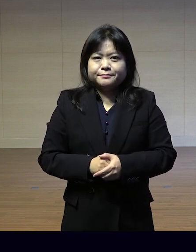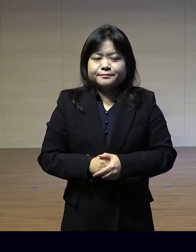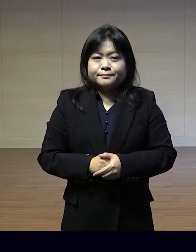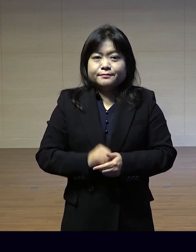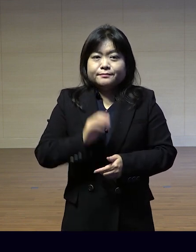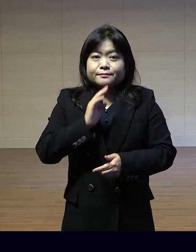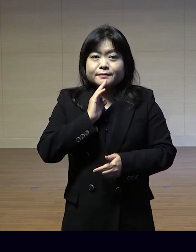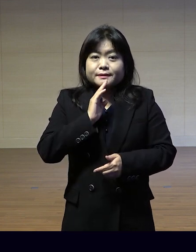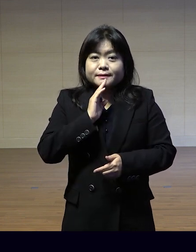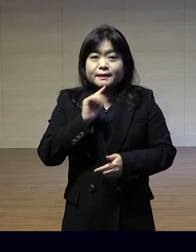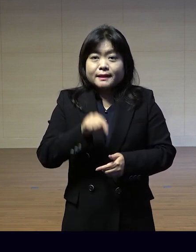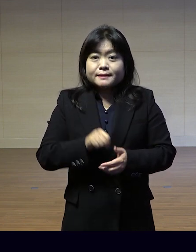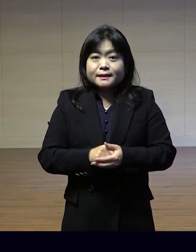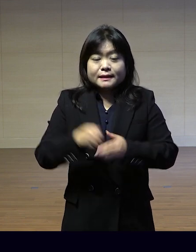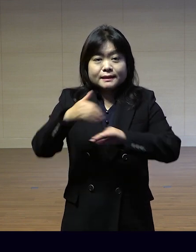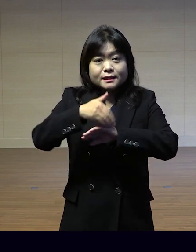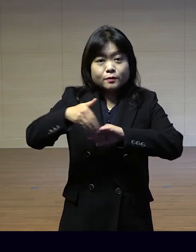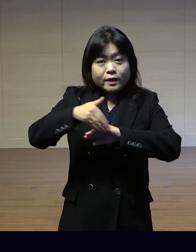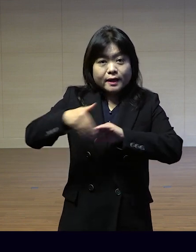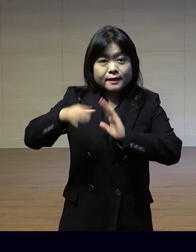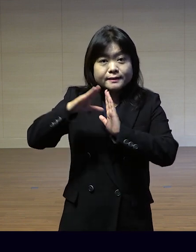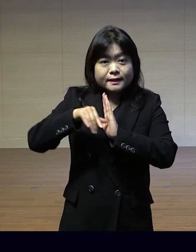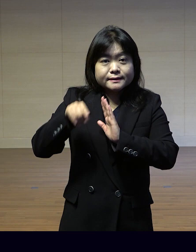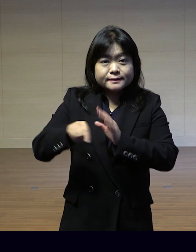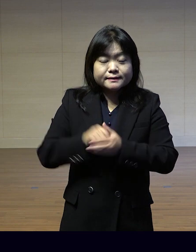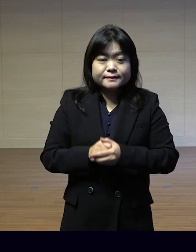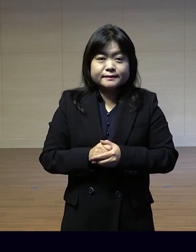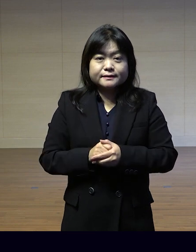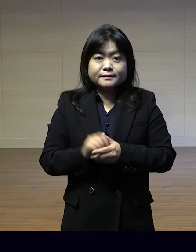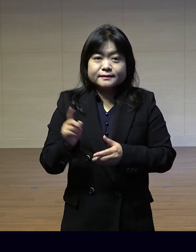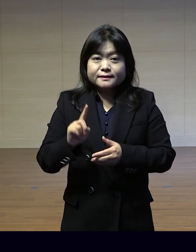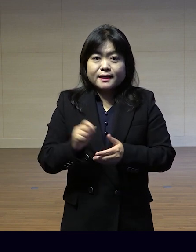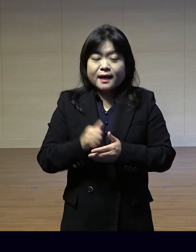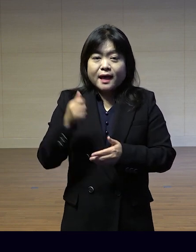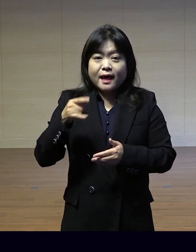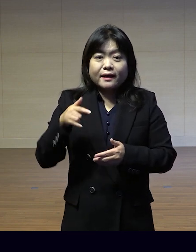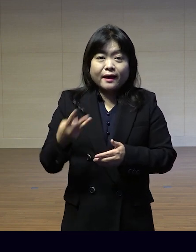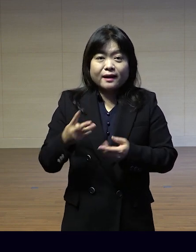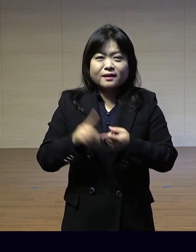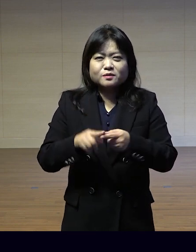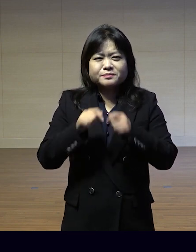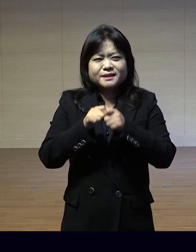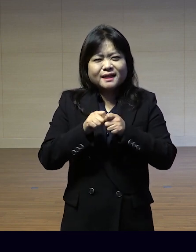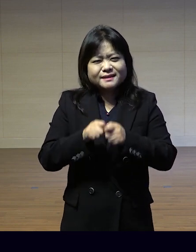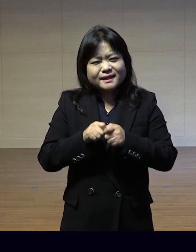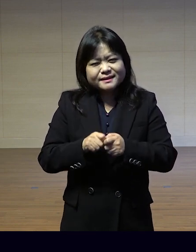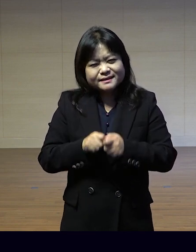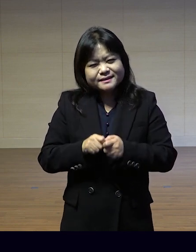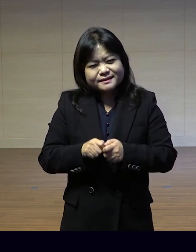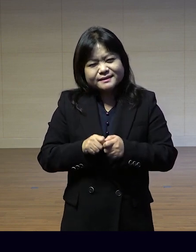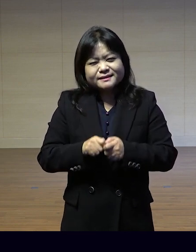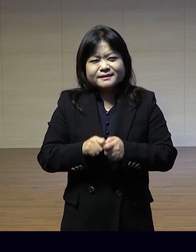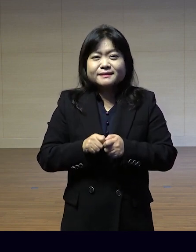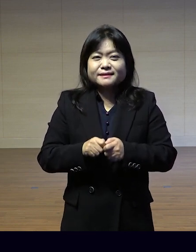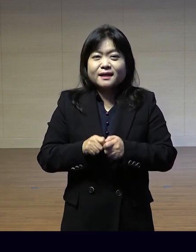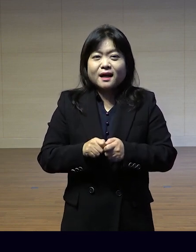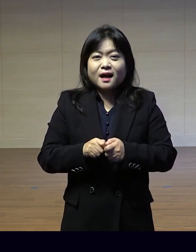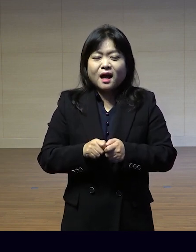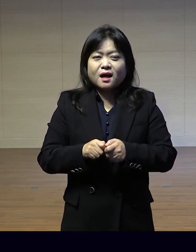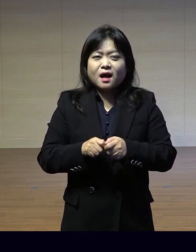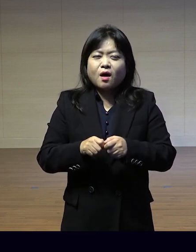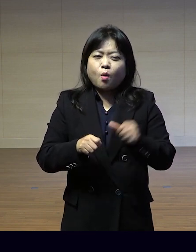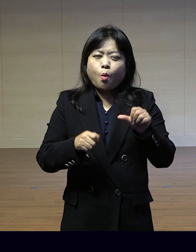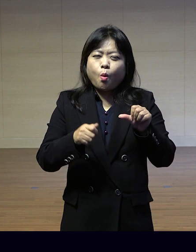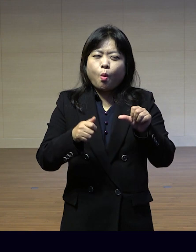사실 기획 상태에서 제가 이게 의도를 할 때는 헤겔을 좀 자세히 다룰 수, 한 5강 정도 다룰 수 있으면